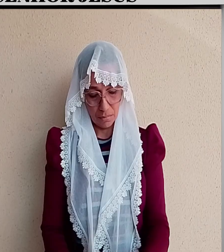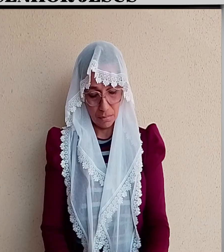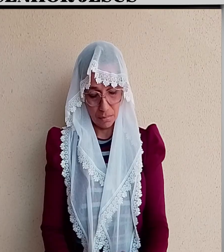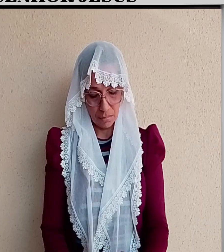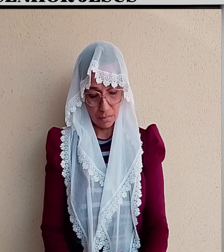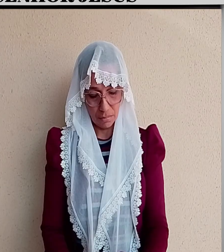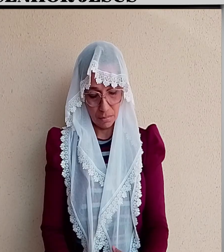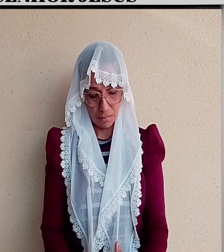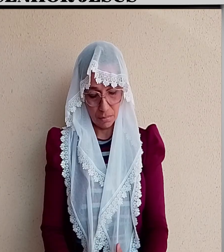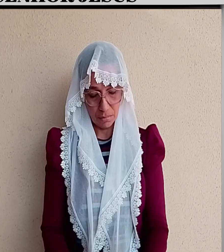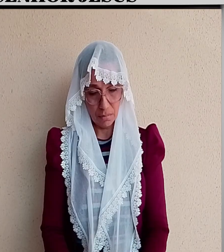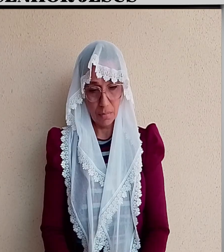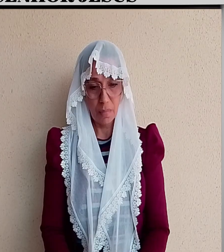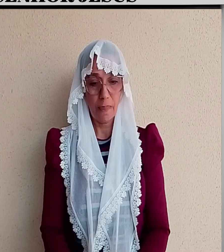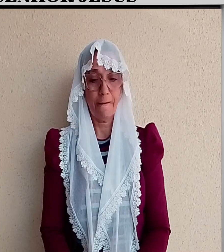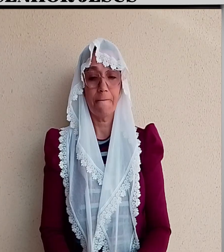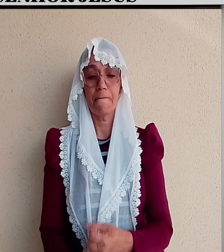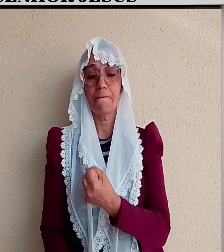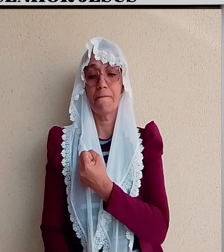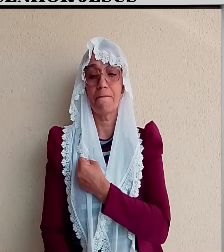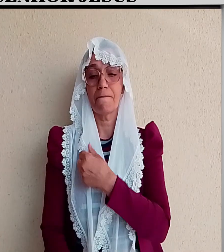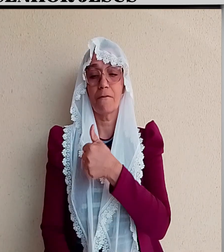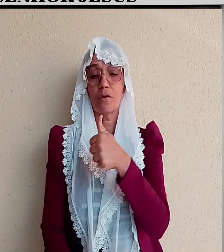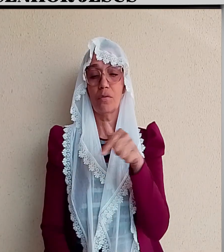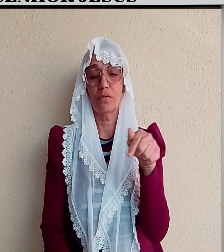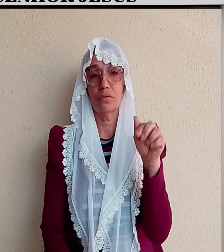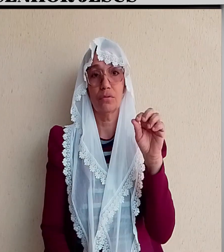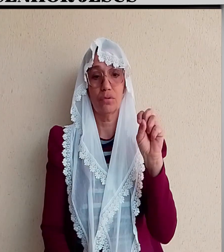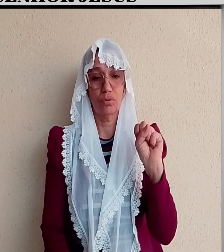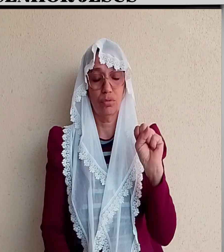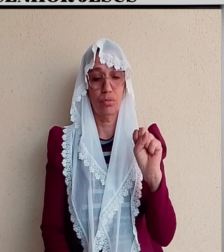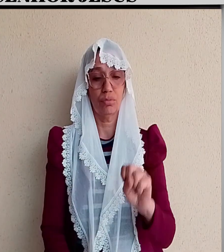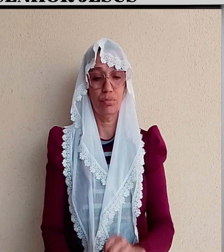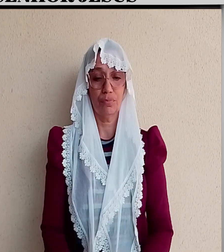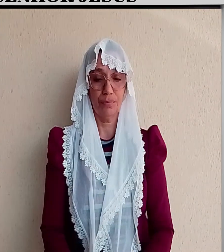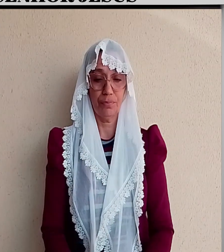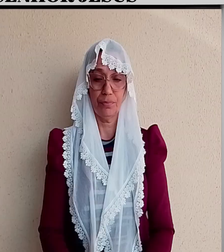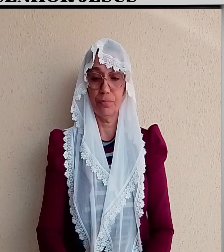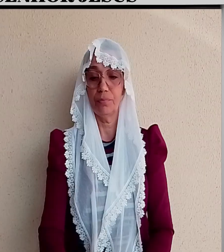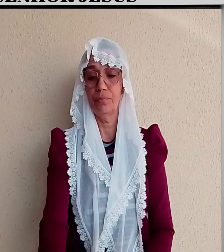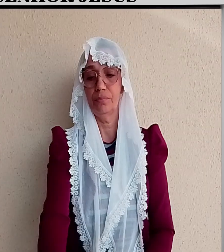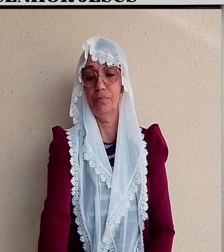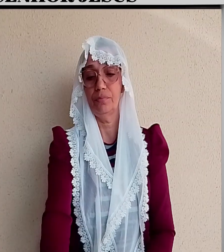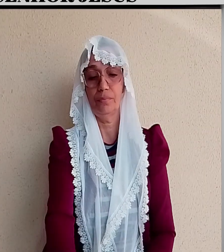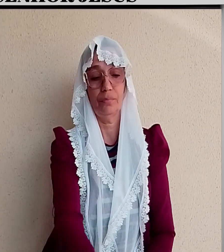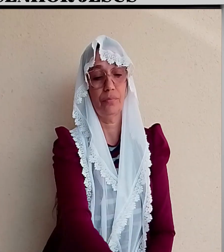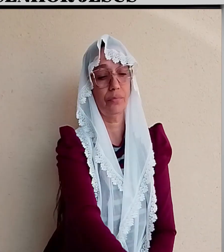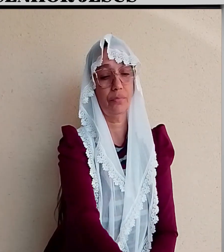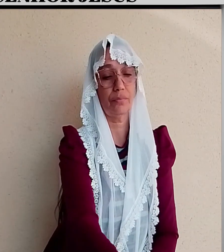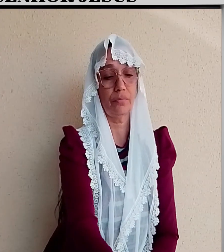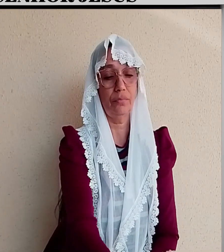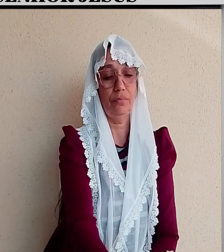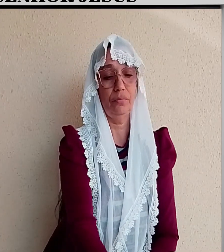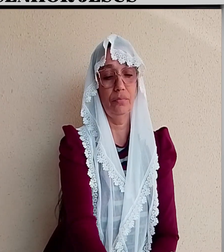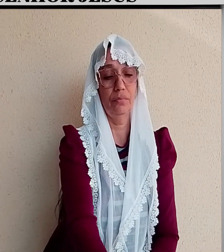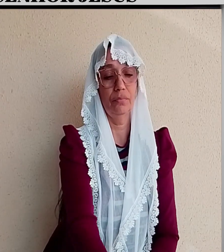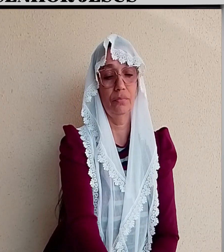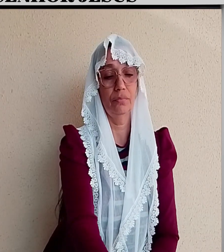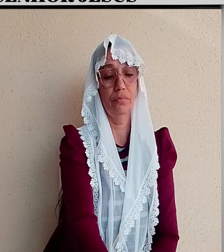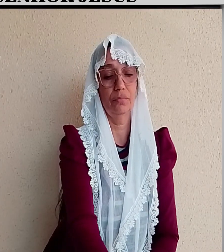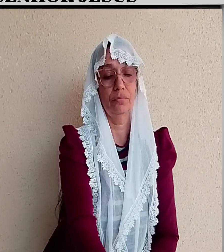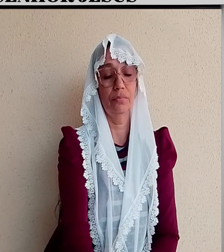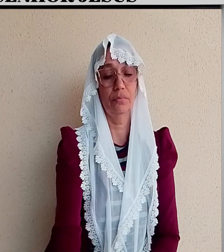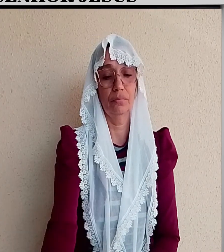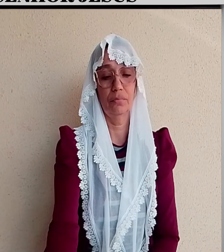Aleluia, Senhor. 178. Louvamos a Deus com o hino 178, cântico